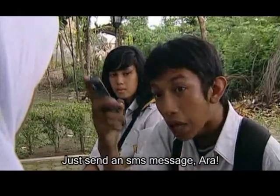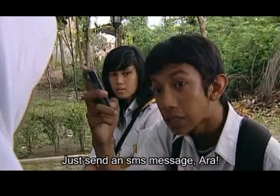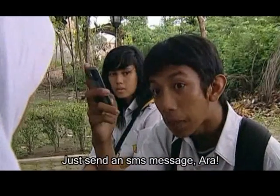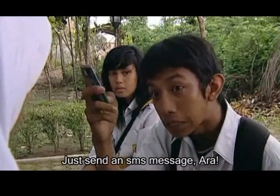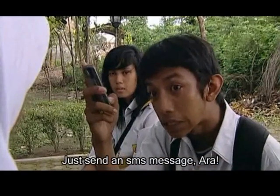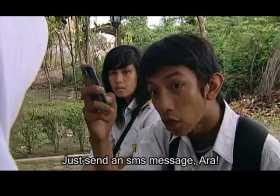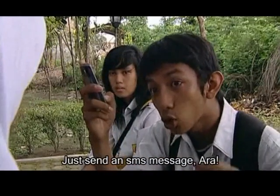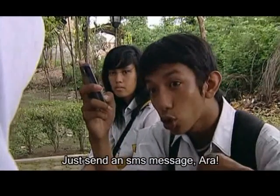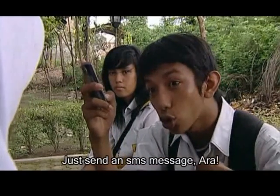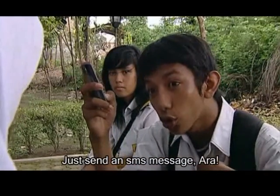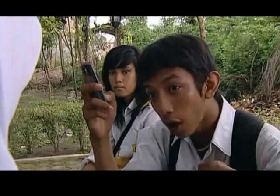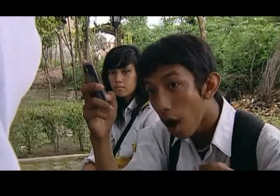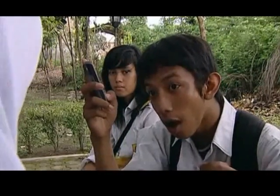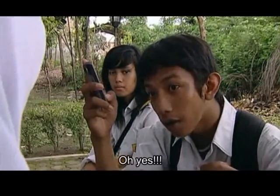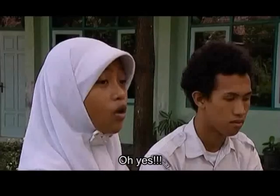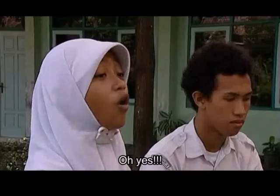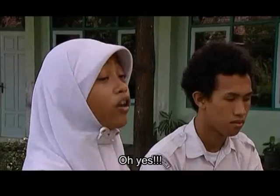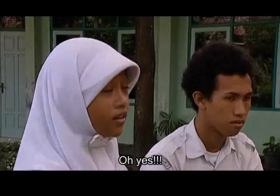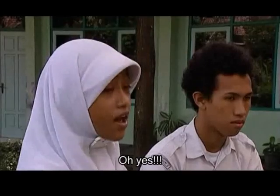SMS saja, Ara. Oh iya ya.